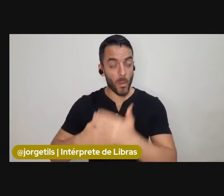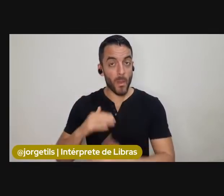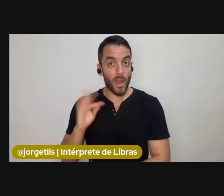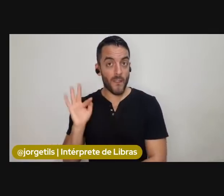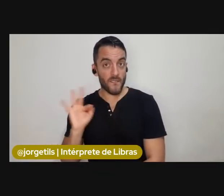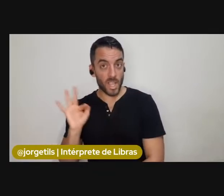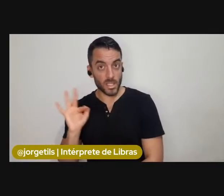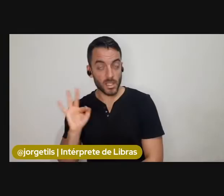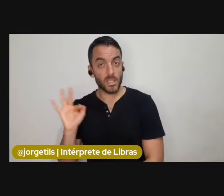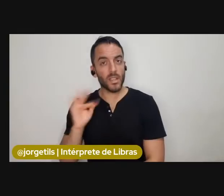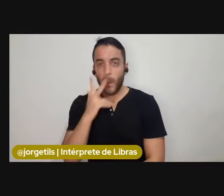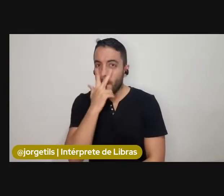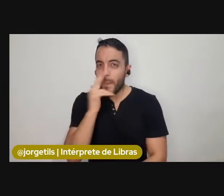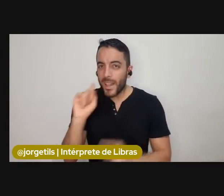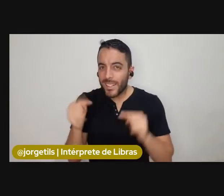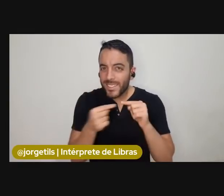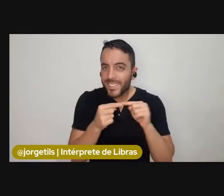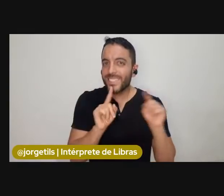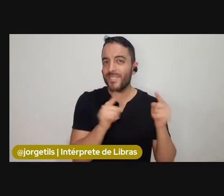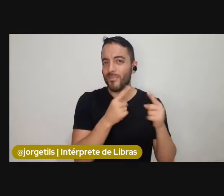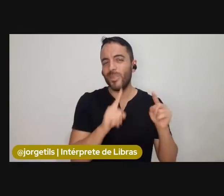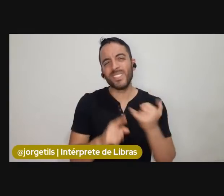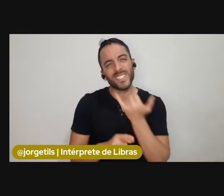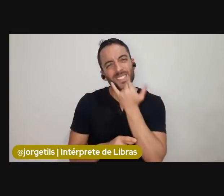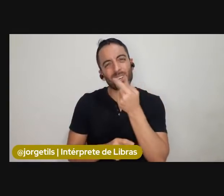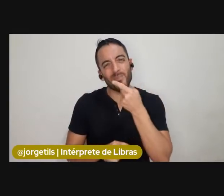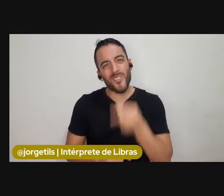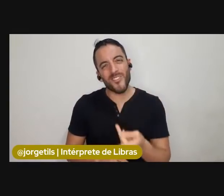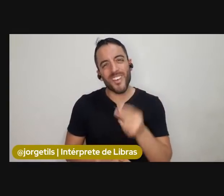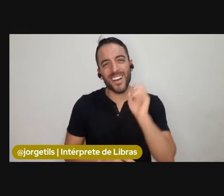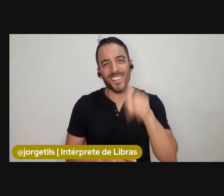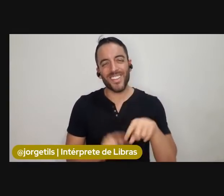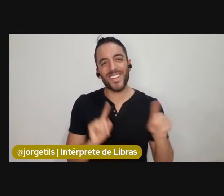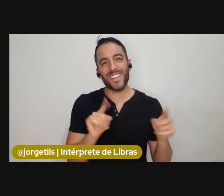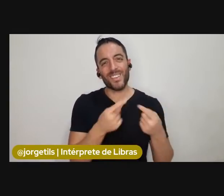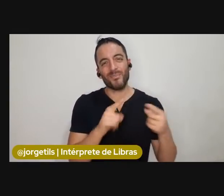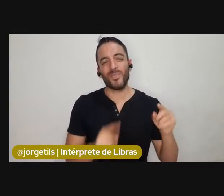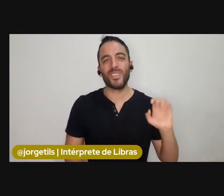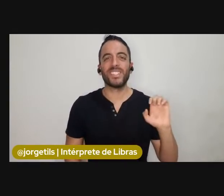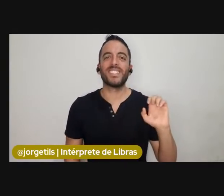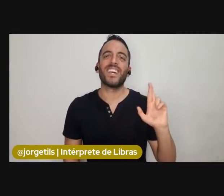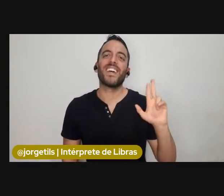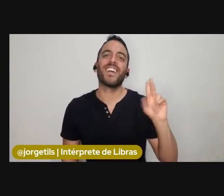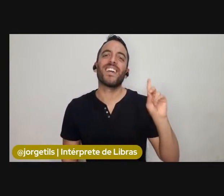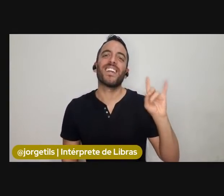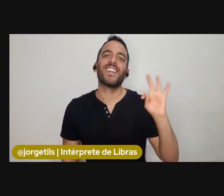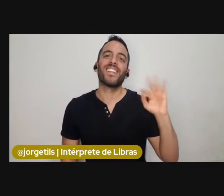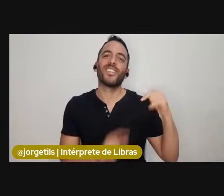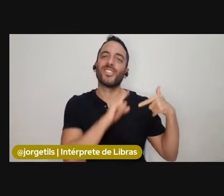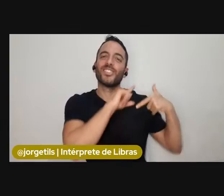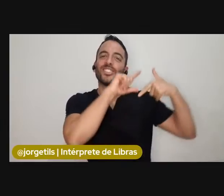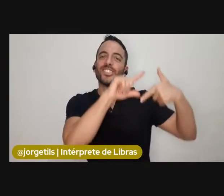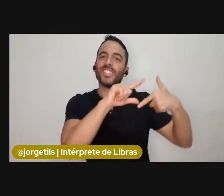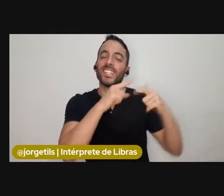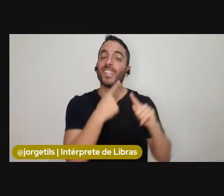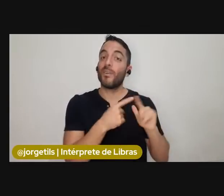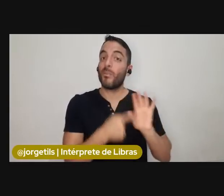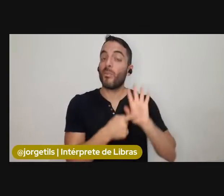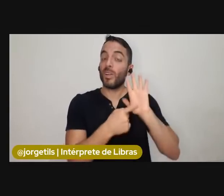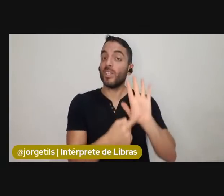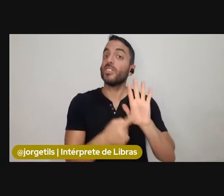perdoe se eu falo um pouquinho de música erudita, não para mostrar conhecimento, mas porque foi um pouco a minha formação. Quando a gente fala de